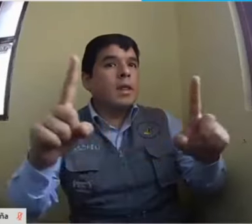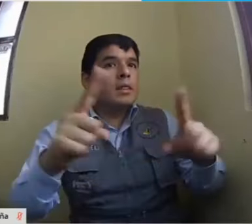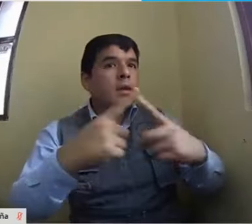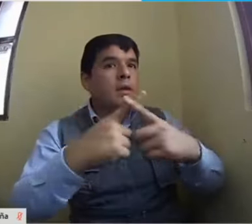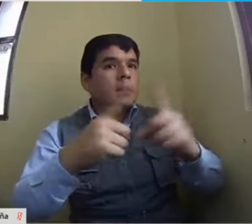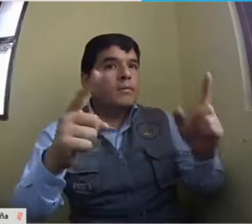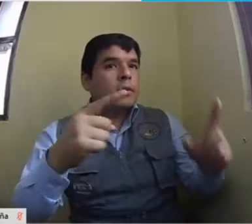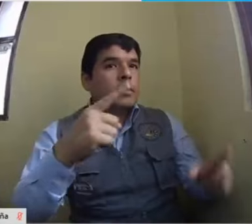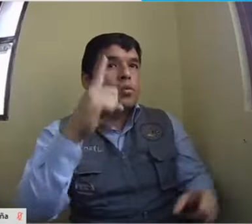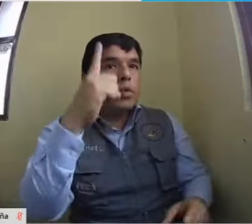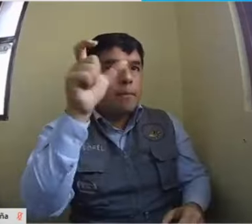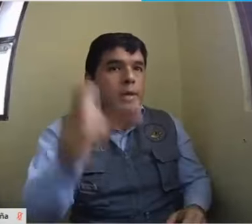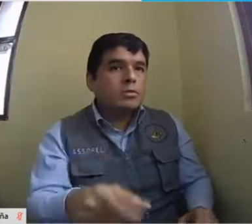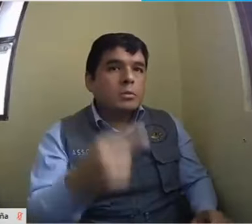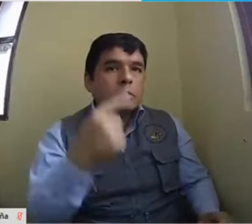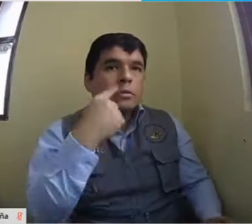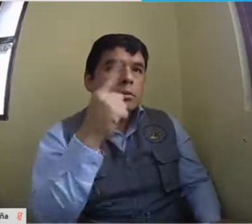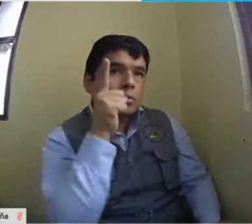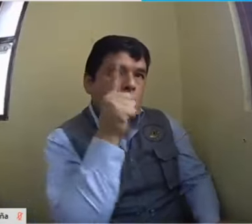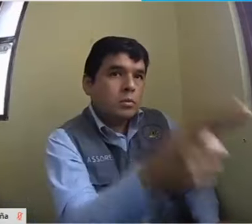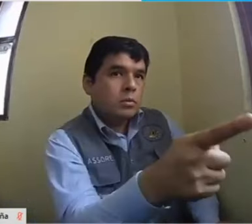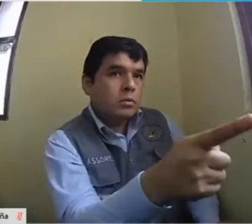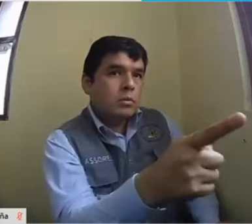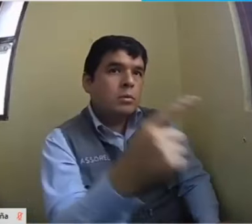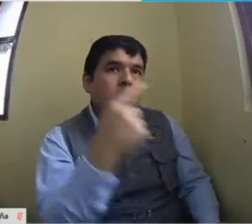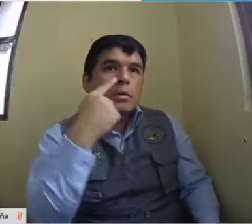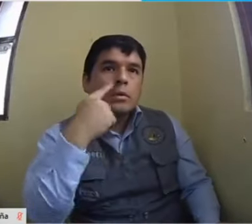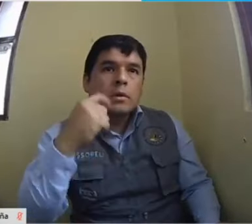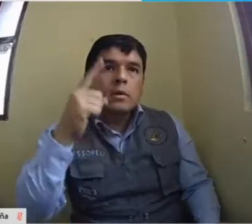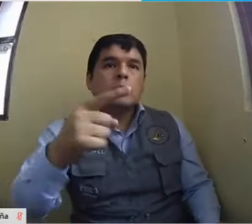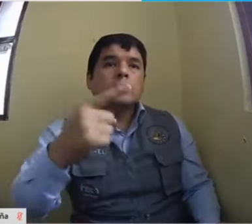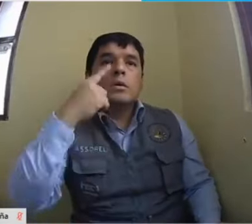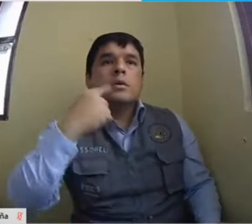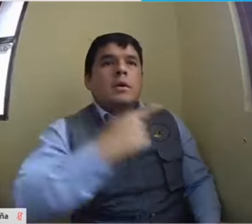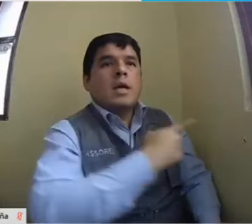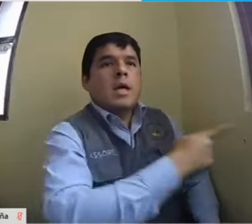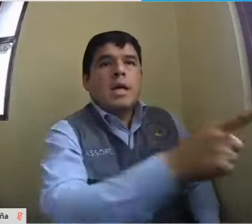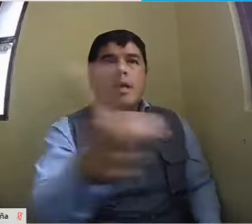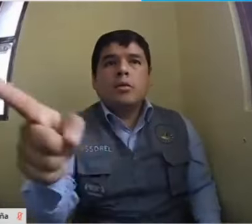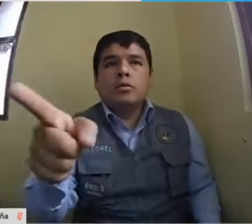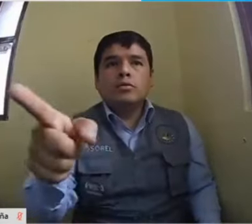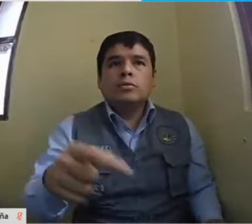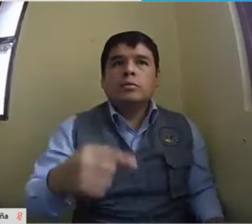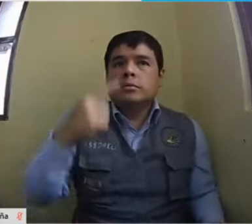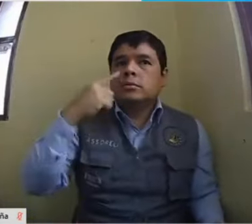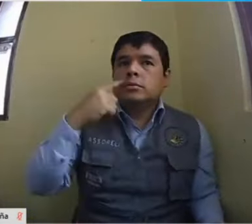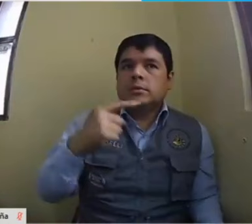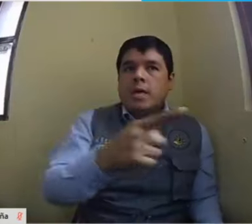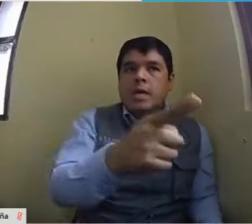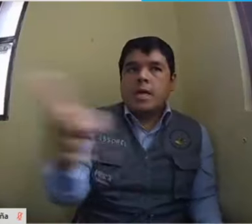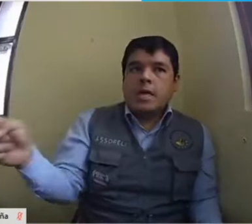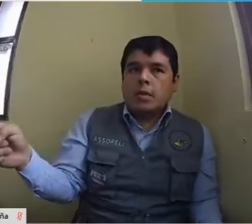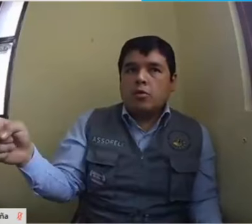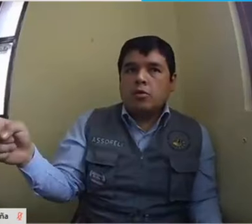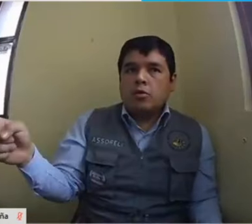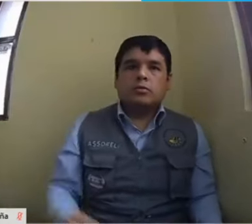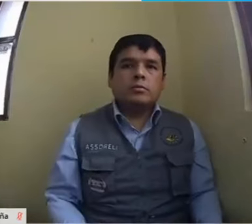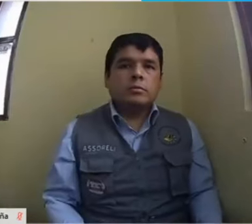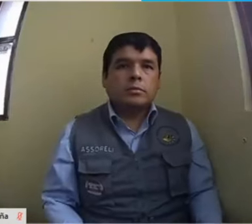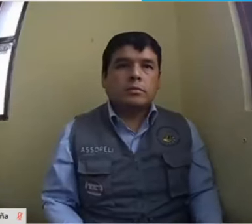señala. Es diferente a una sola persona, él, hombre, y se señala solo uno. En ellos se señala varias personas.